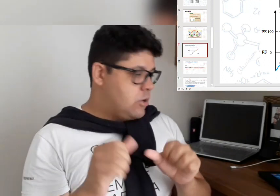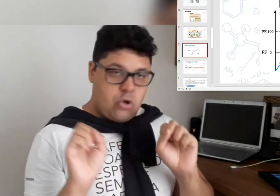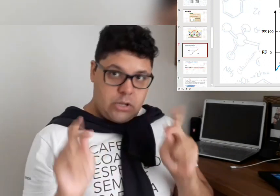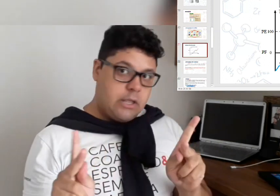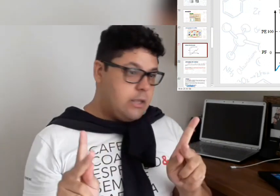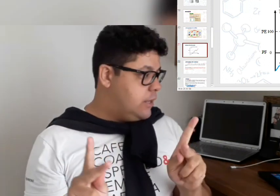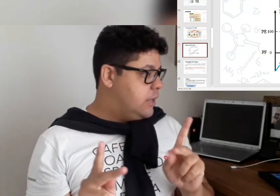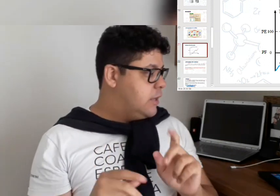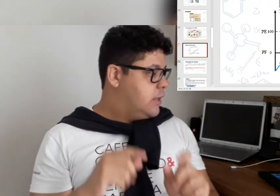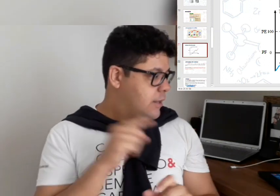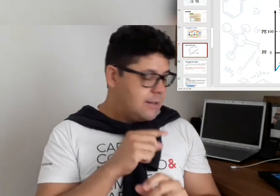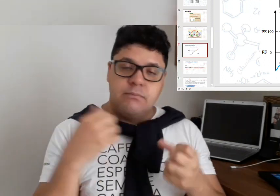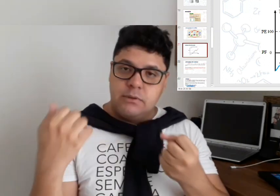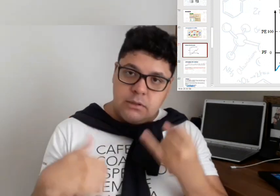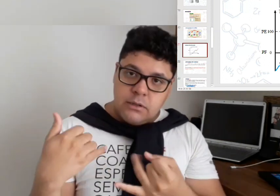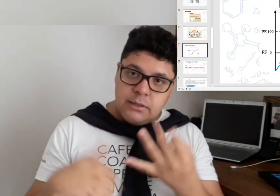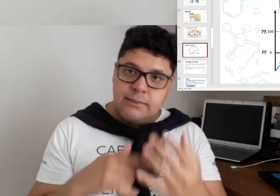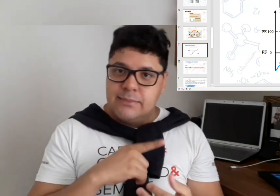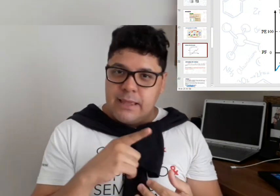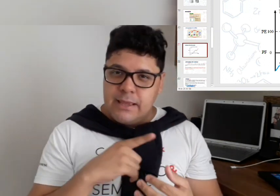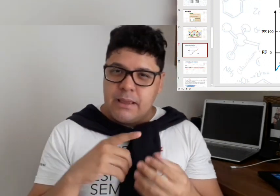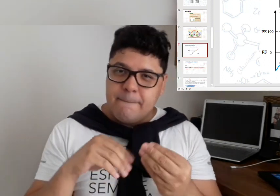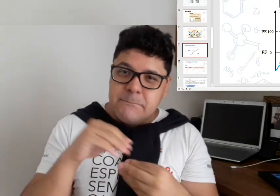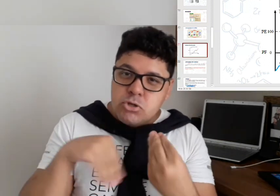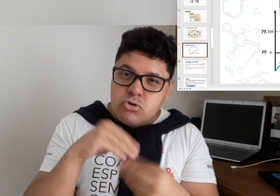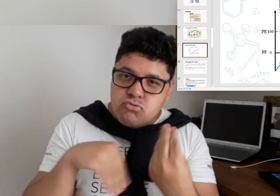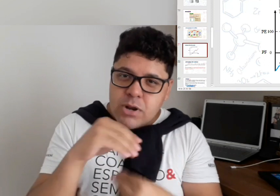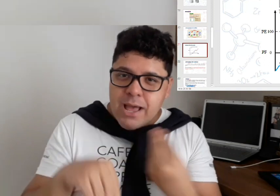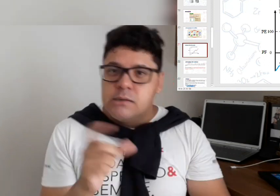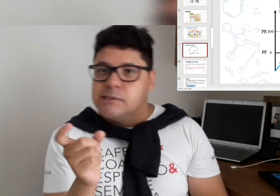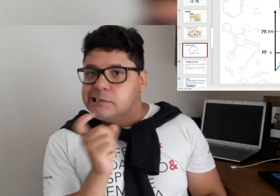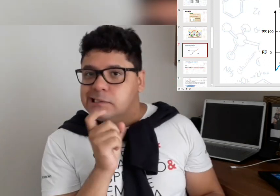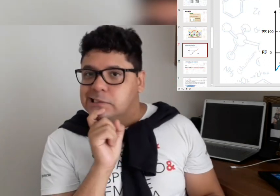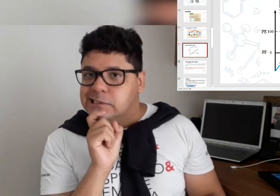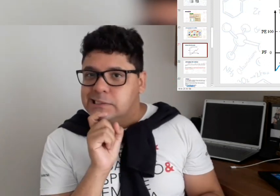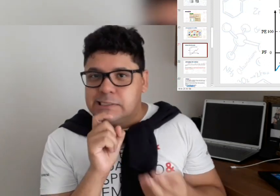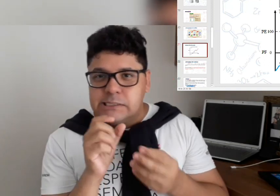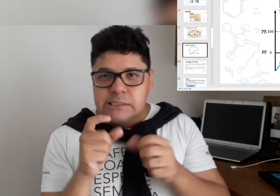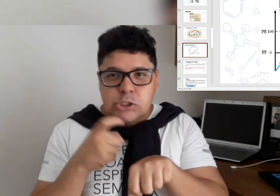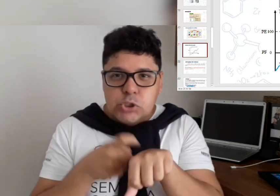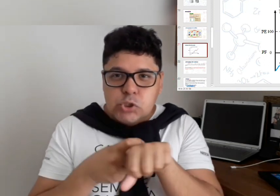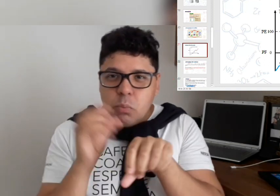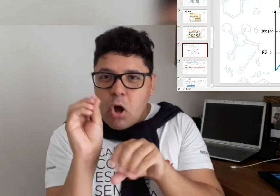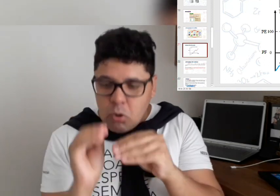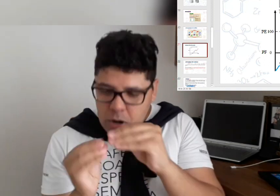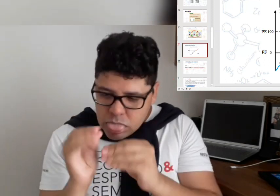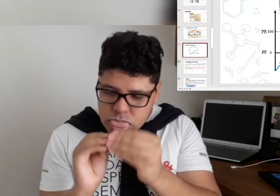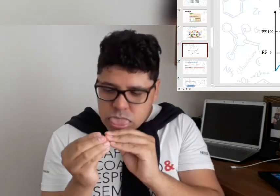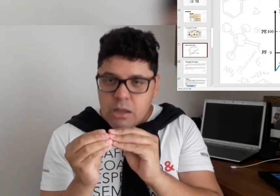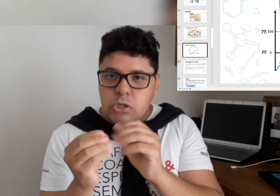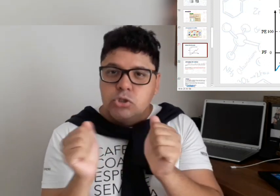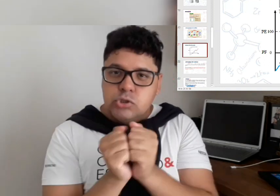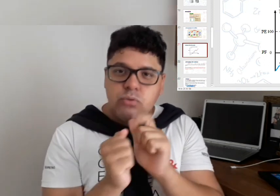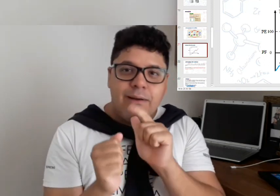fases coexistem. Quer dizer que você tem gelo e água ali ao mesmo tempo, né? A água no estado sólido e